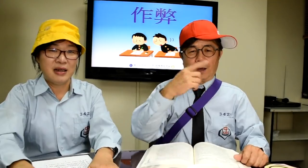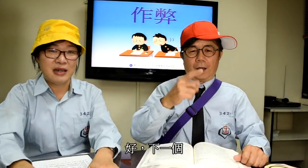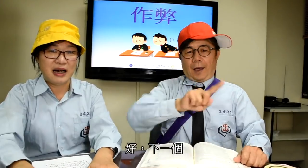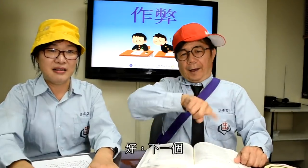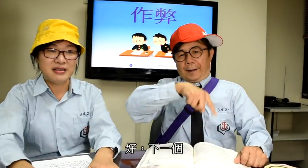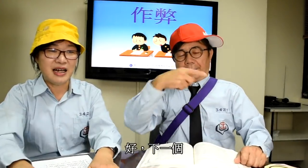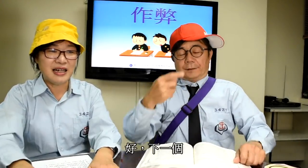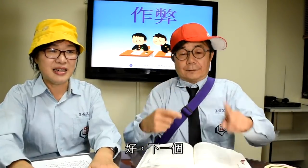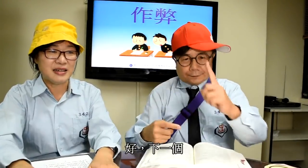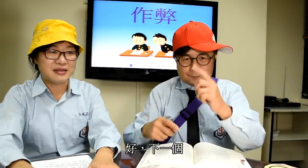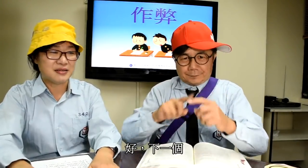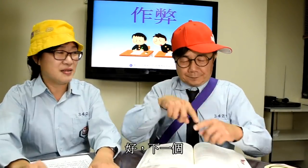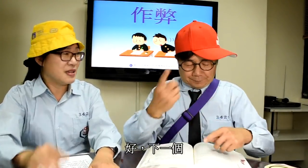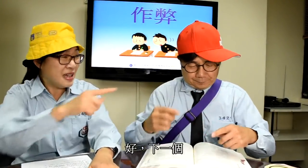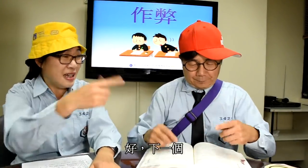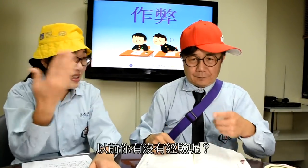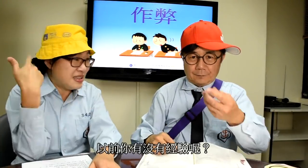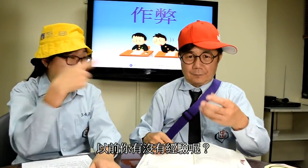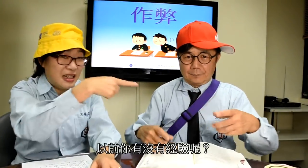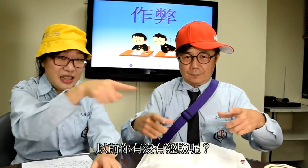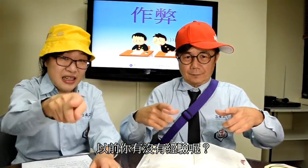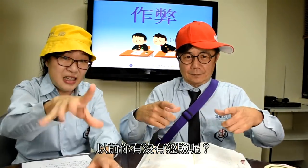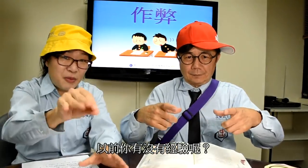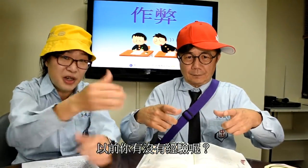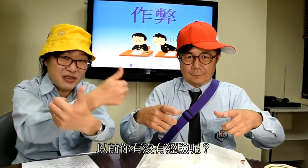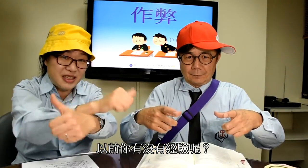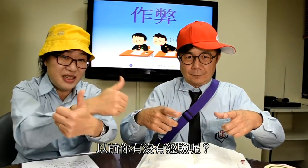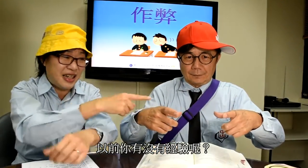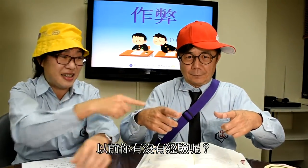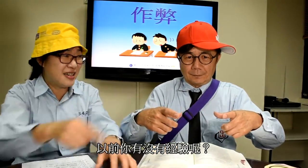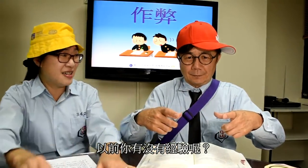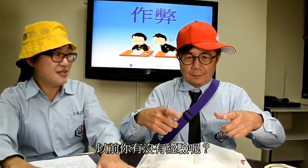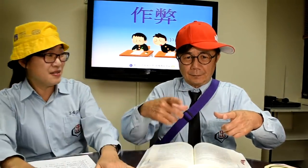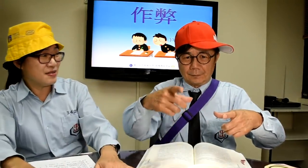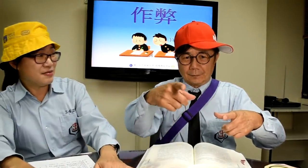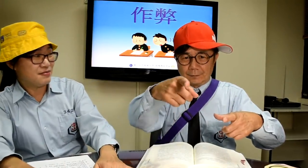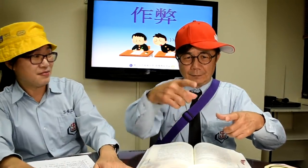好，下一个，以前你有没有经验呢？